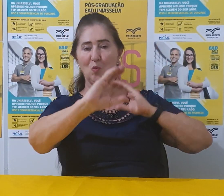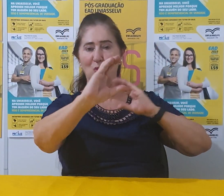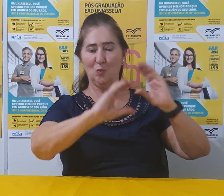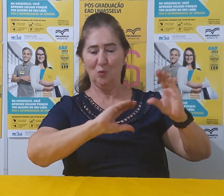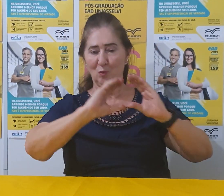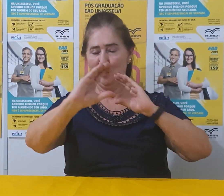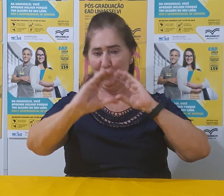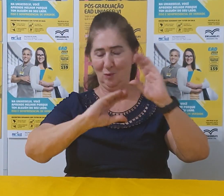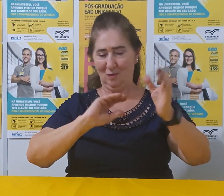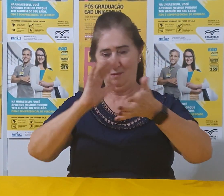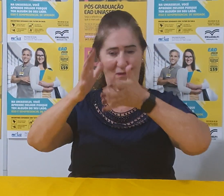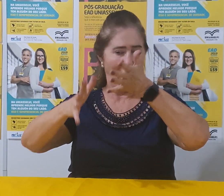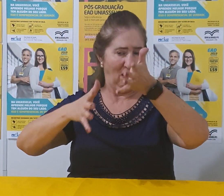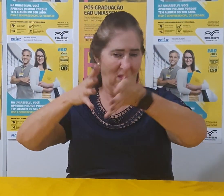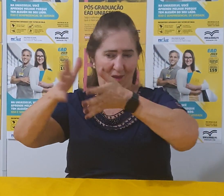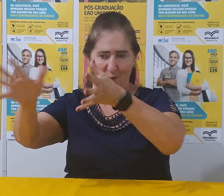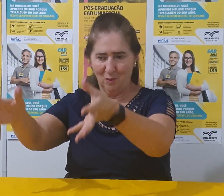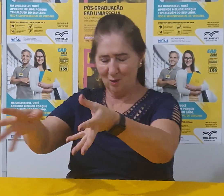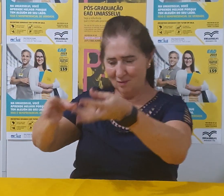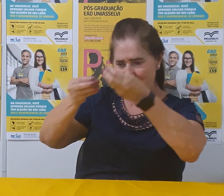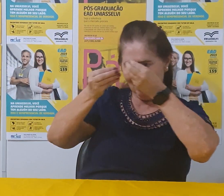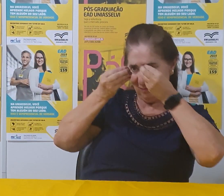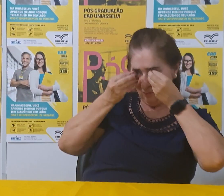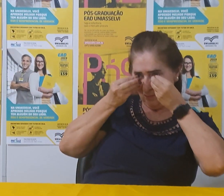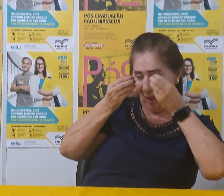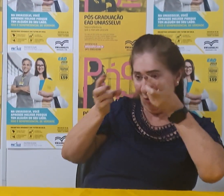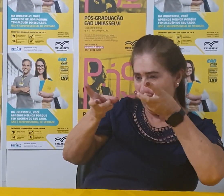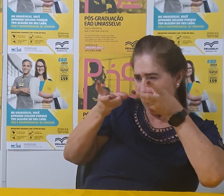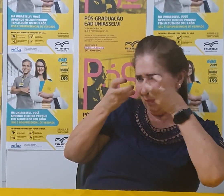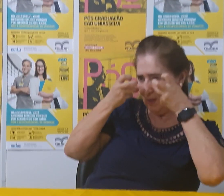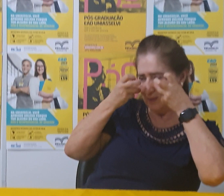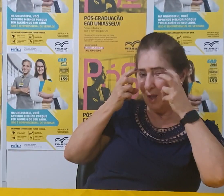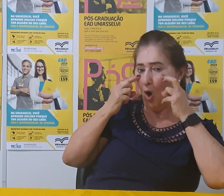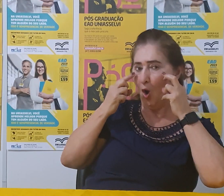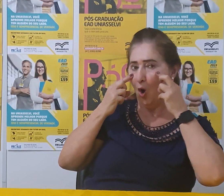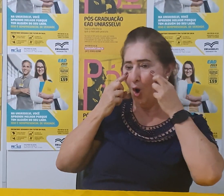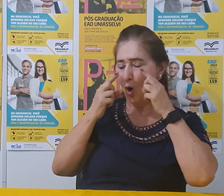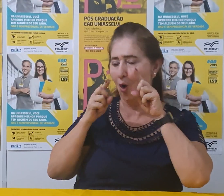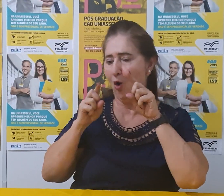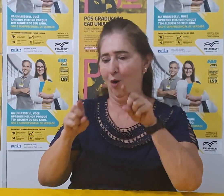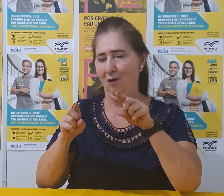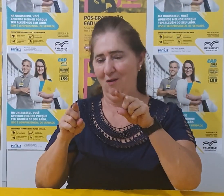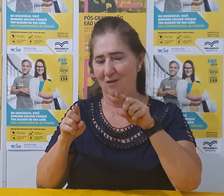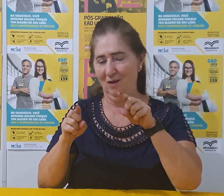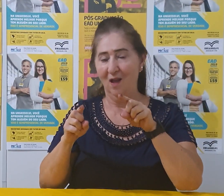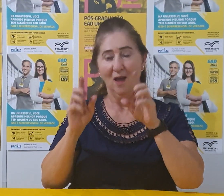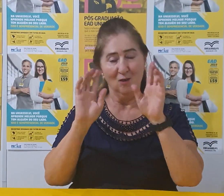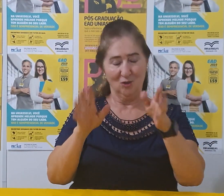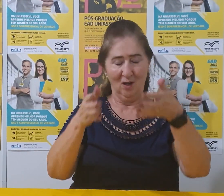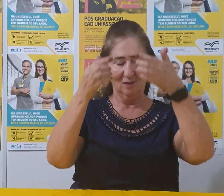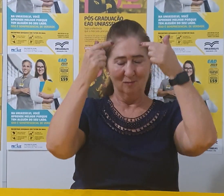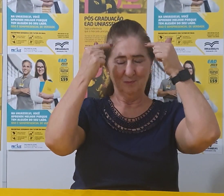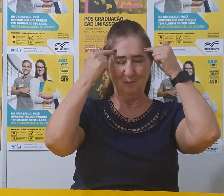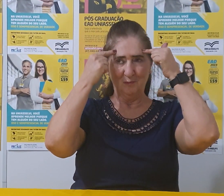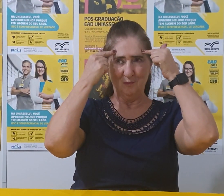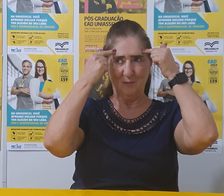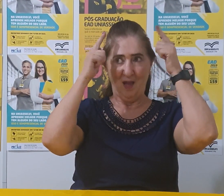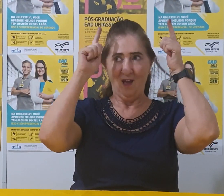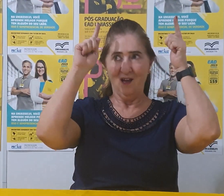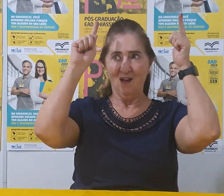da Libras. Assim, estabelecer conceitos e favorecer o raciocínio munindo-se de